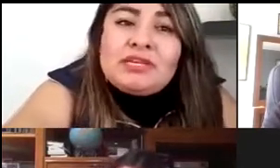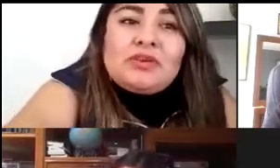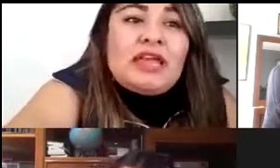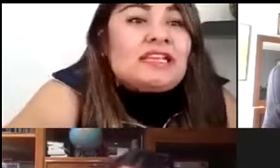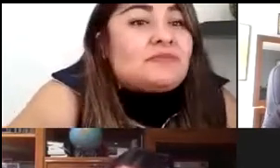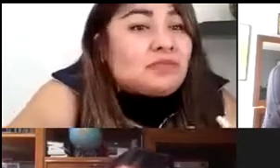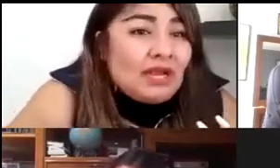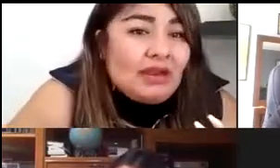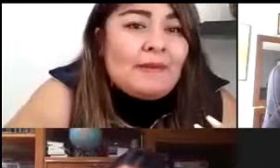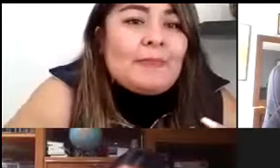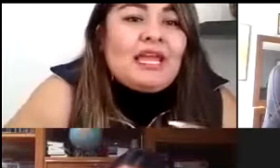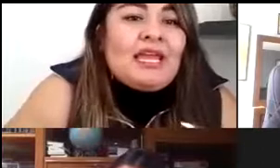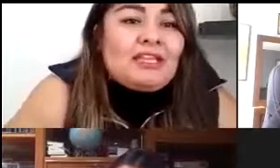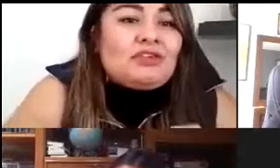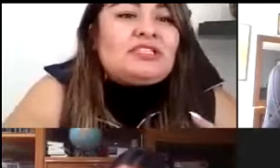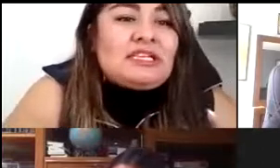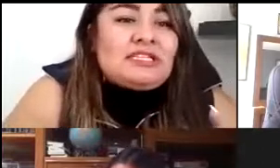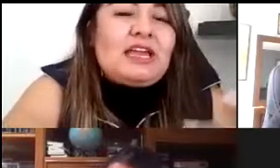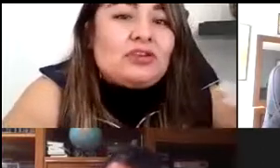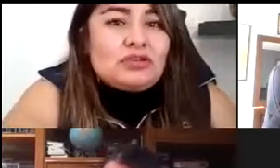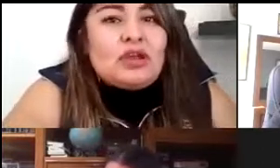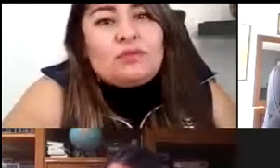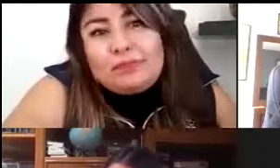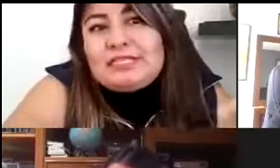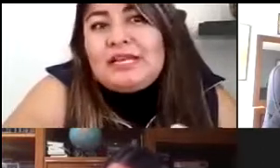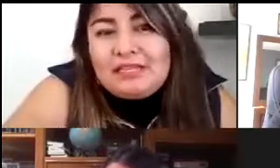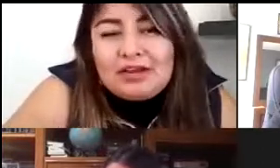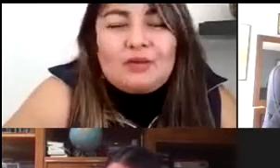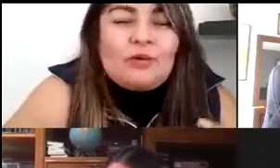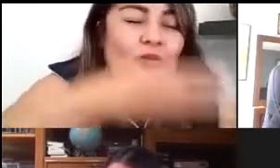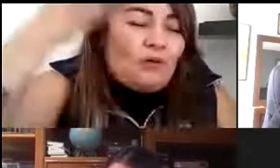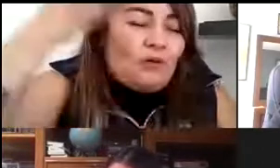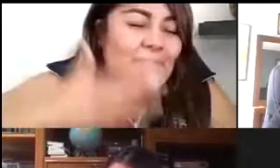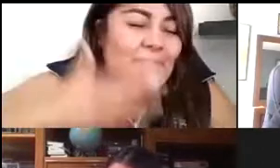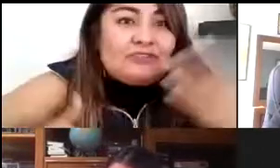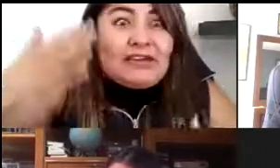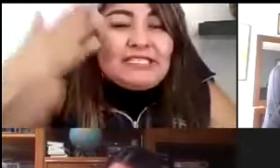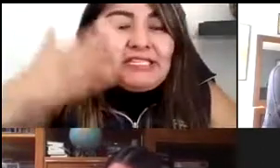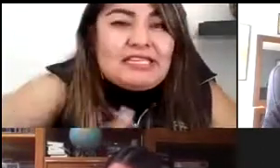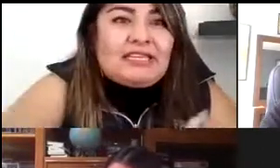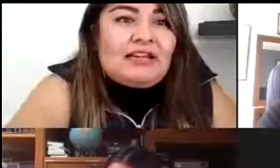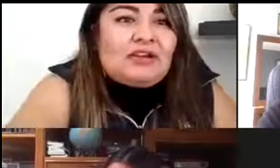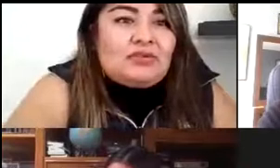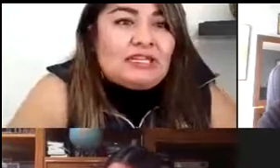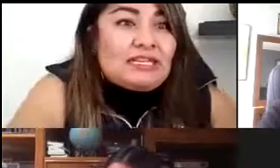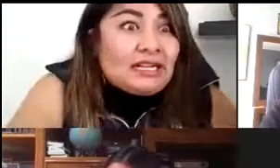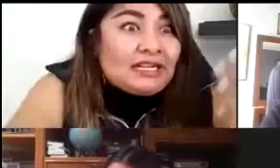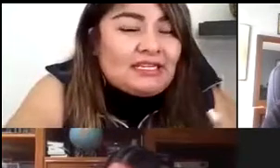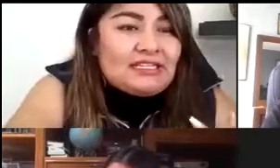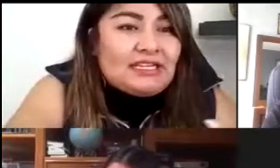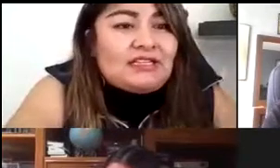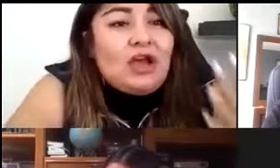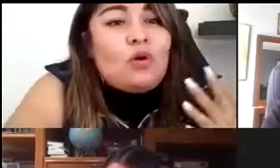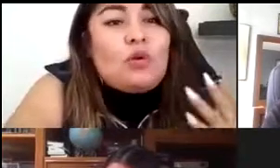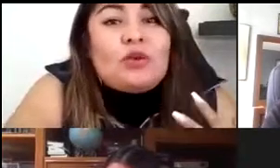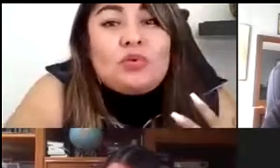persona sorda es visual. Entonces, ellos pues ya tienen como más facilidad de reconocer las